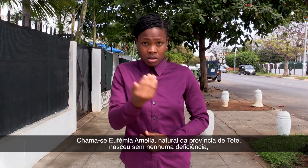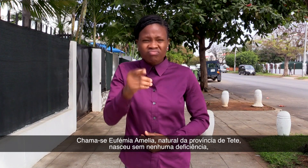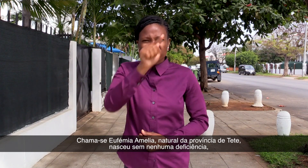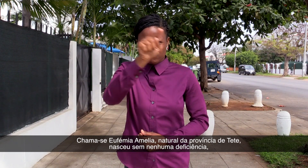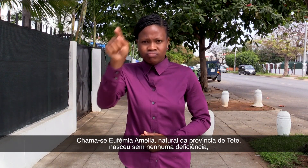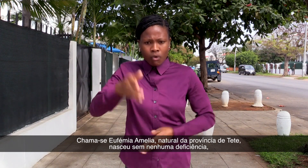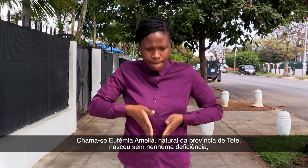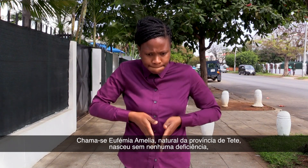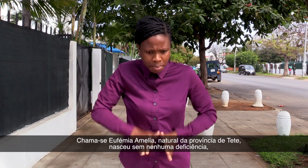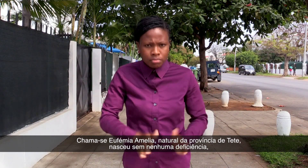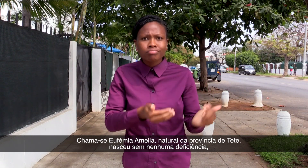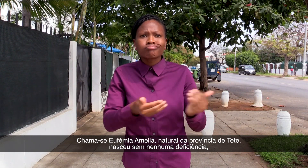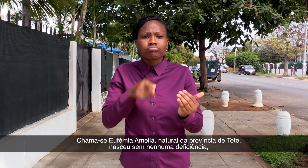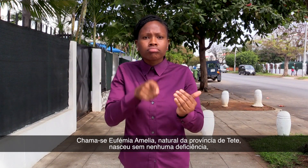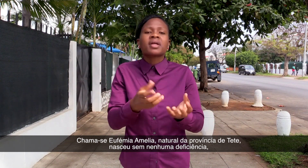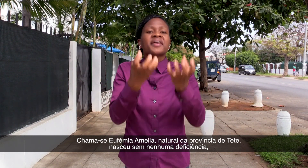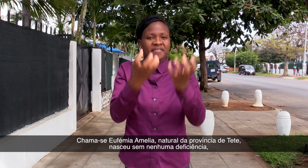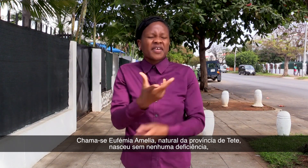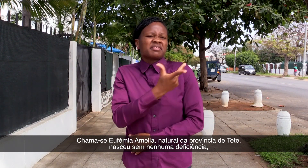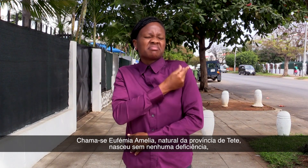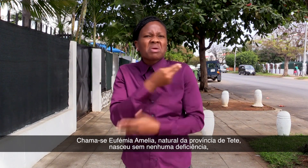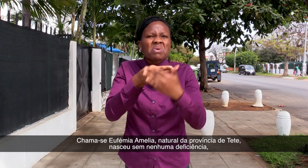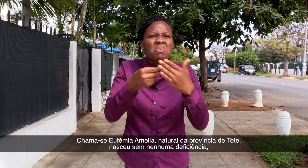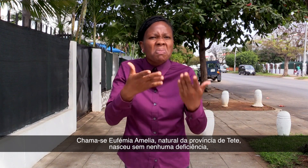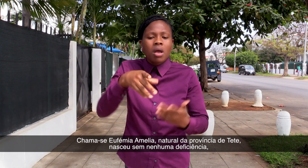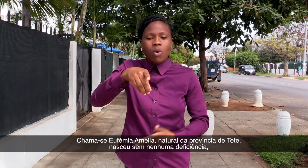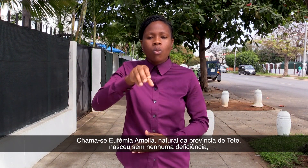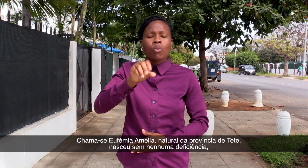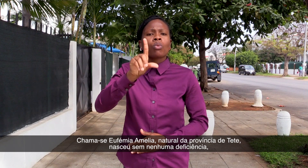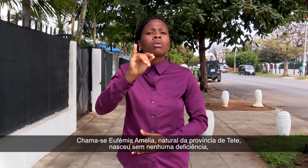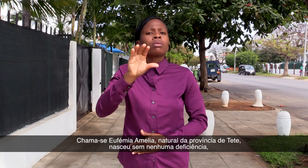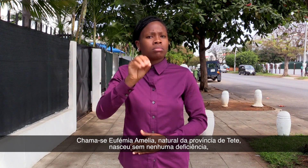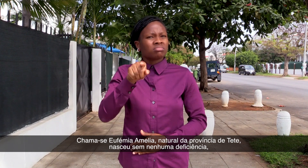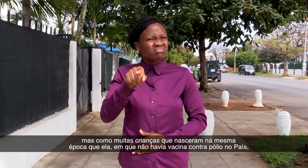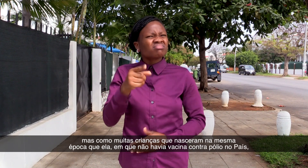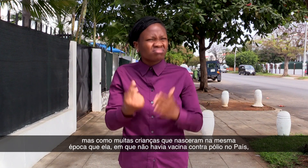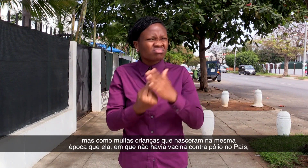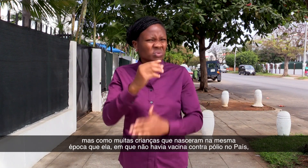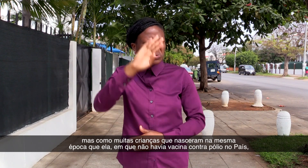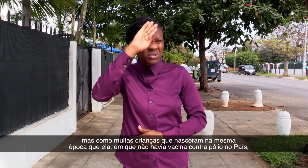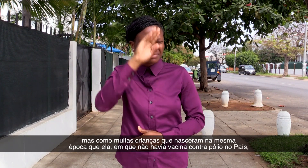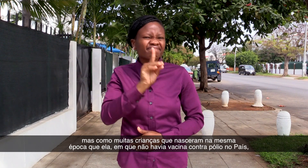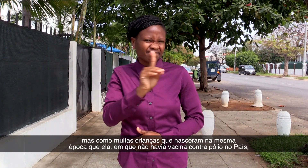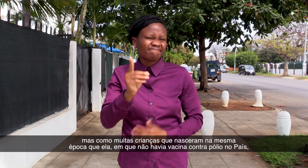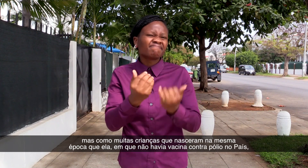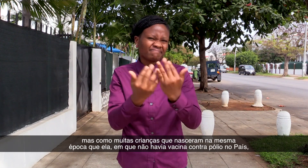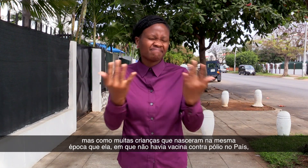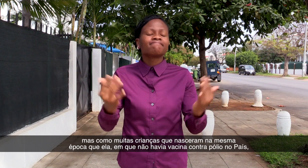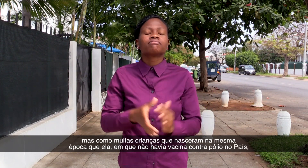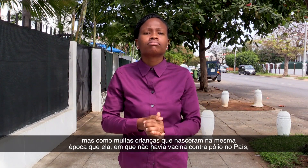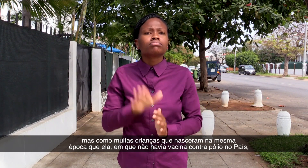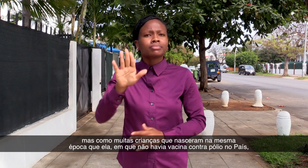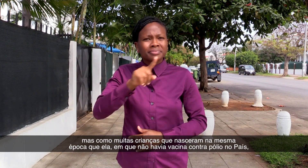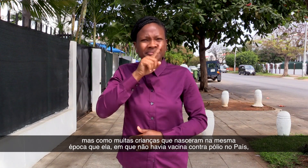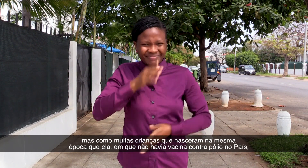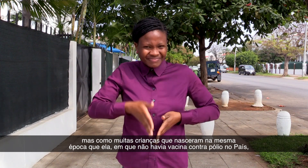Chama-se Eufêmia Amélia. Natural da província de Tete, nasceu sem nenhuma deficiência, mas como muitas crianças que nasceram